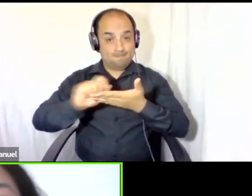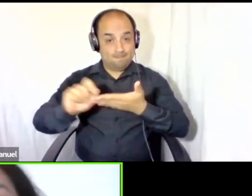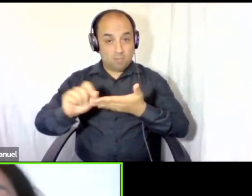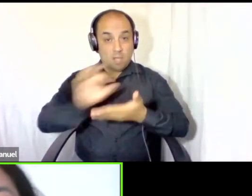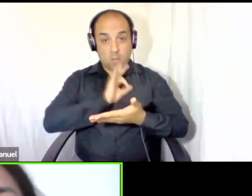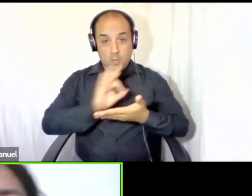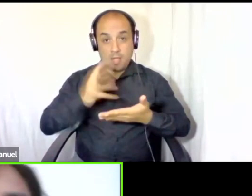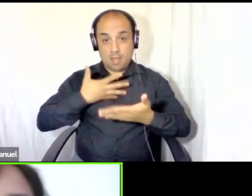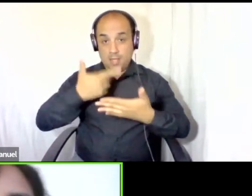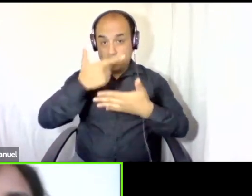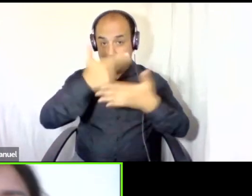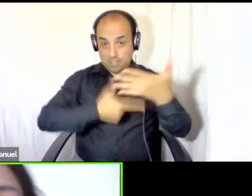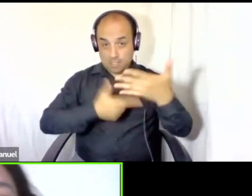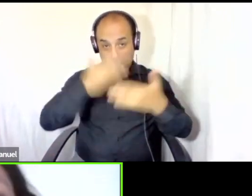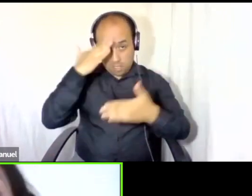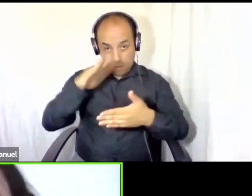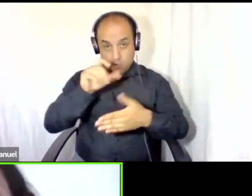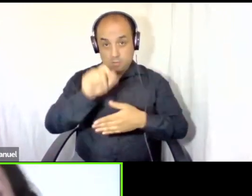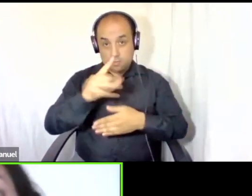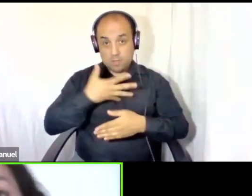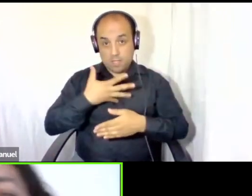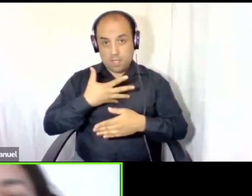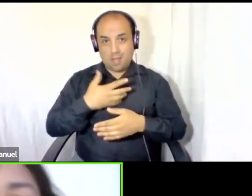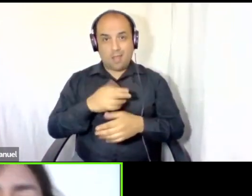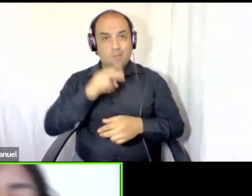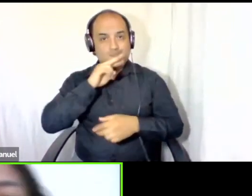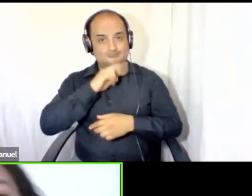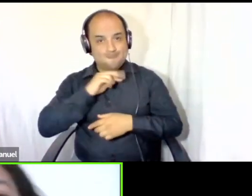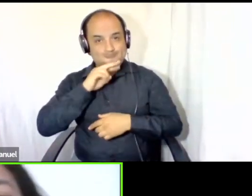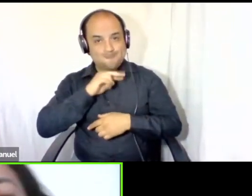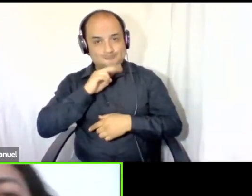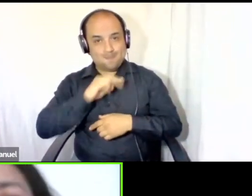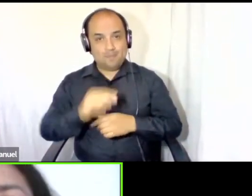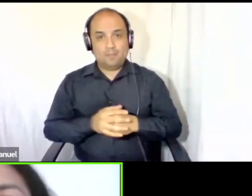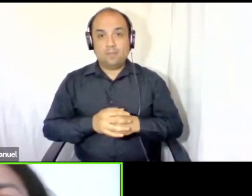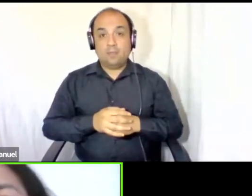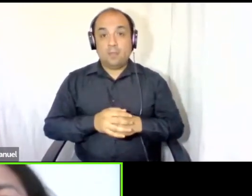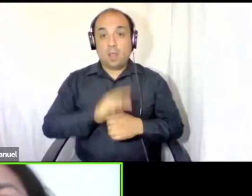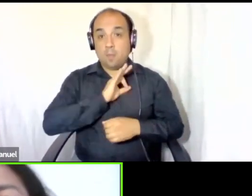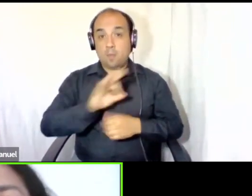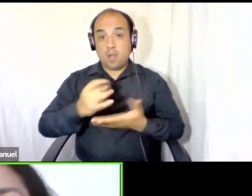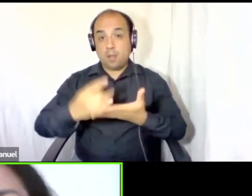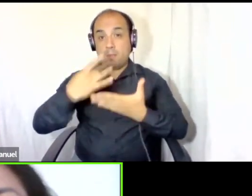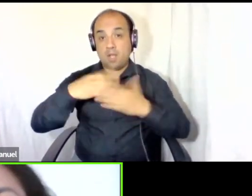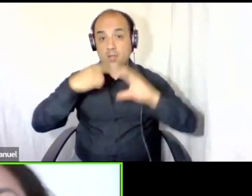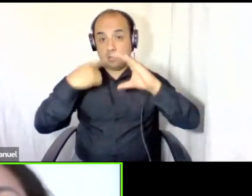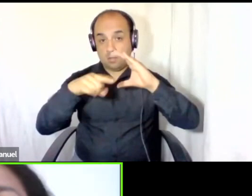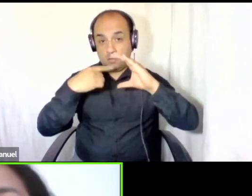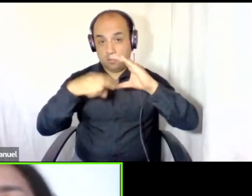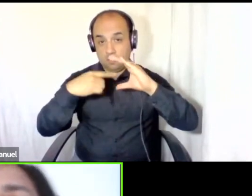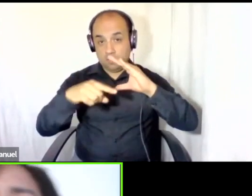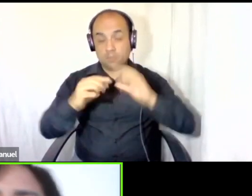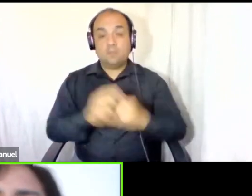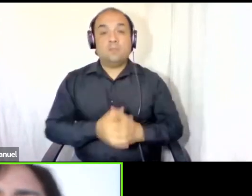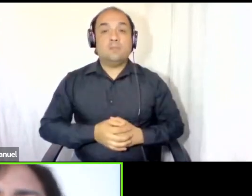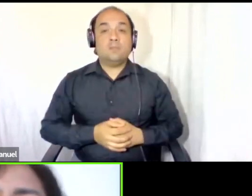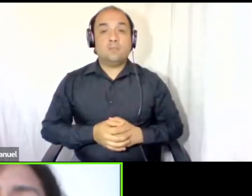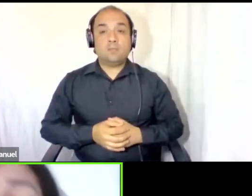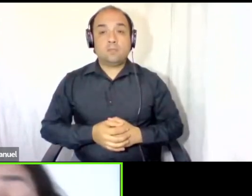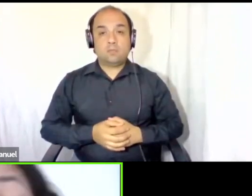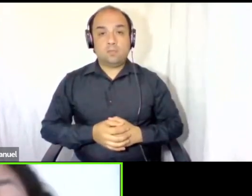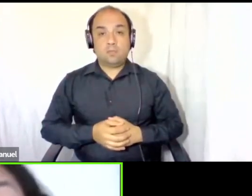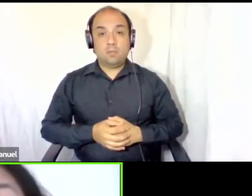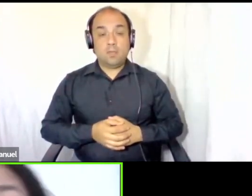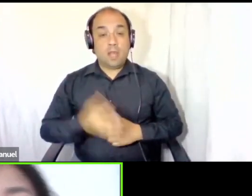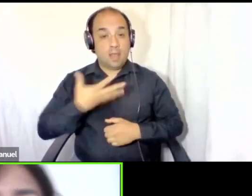lista. Sabemos que también tienen esa inquietud, entonces pueden escribir al correo electrónico para poder tener